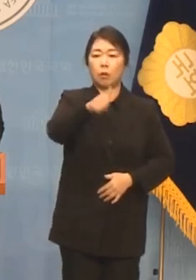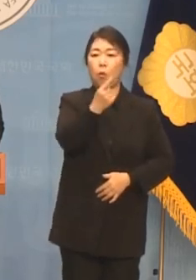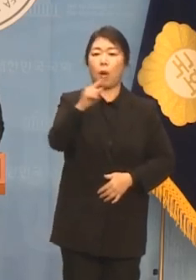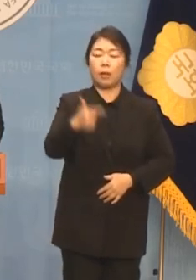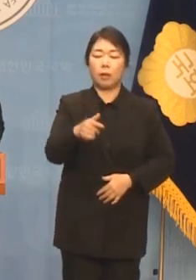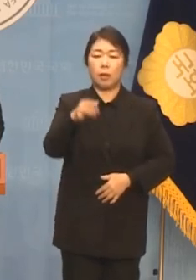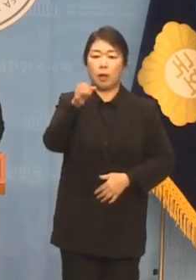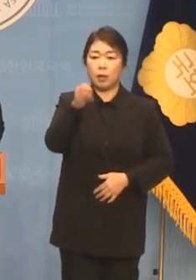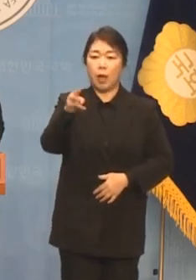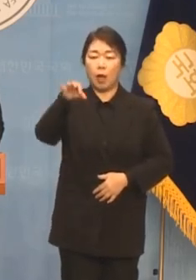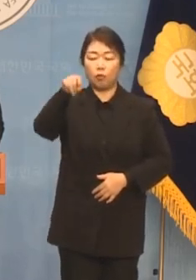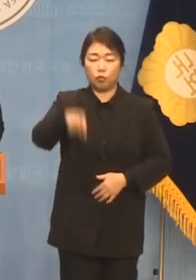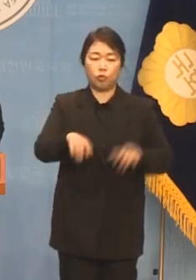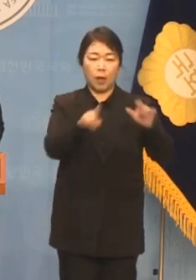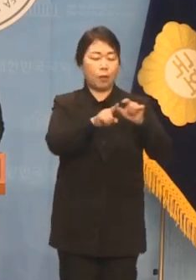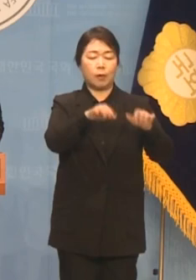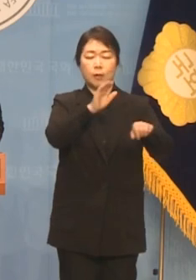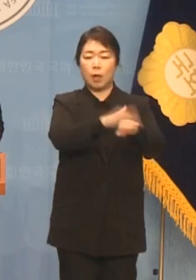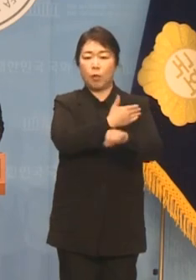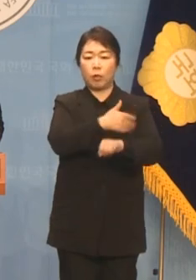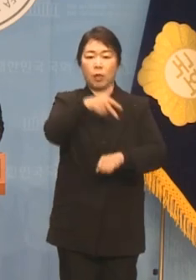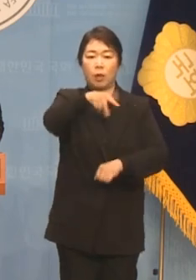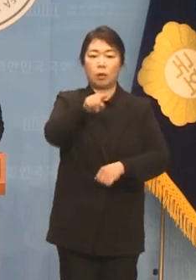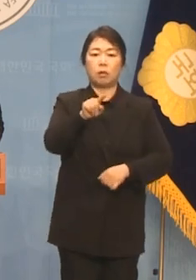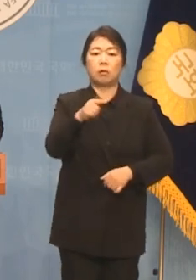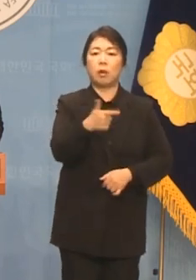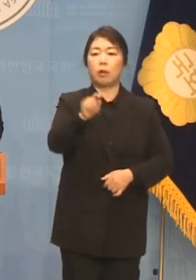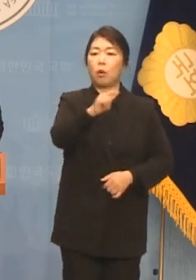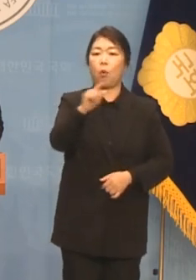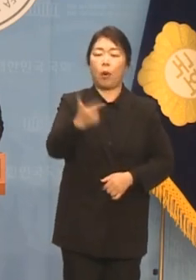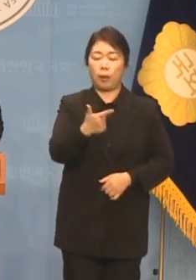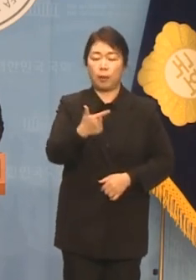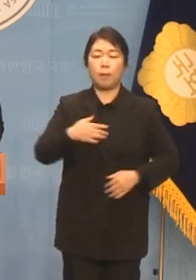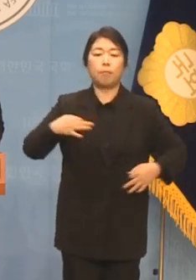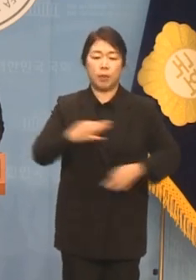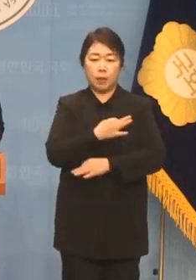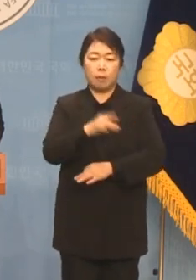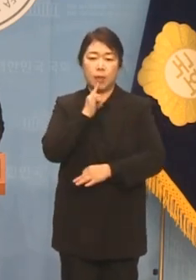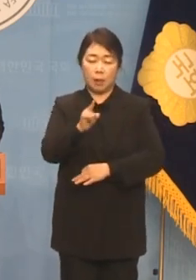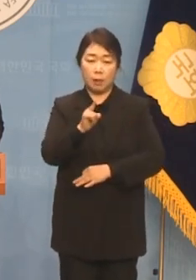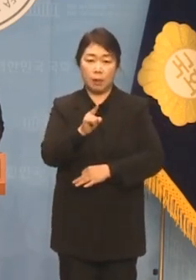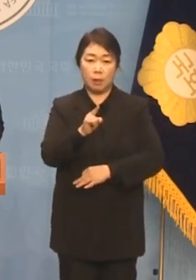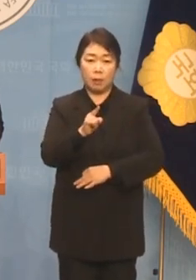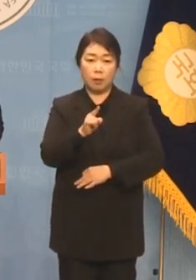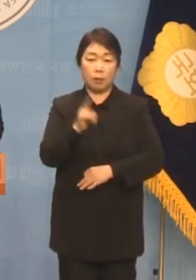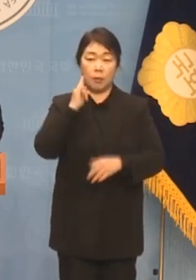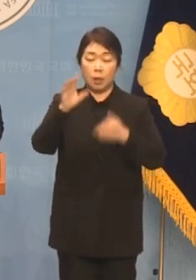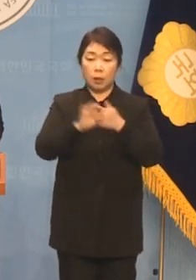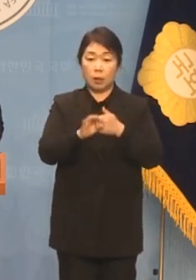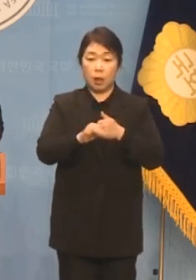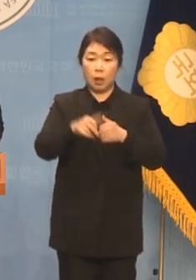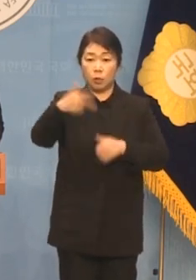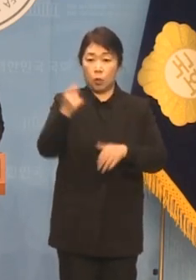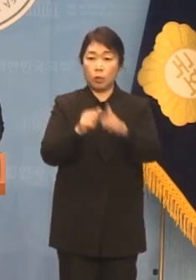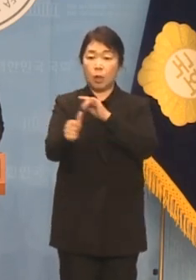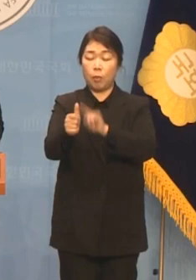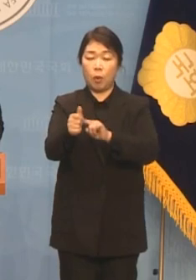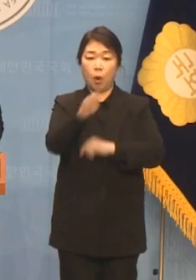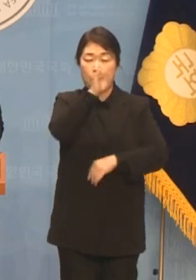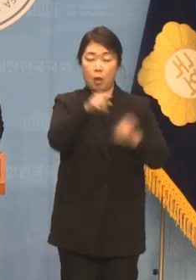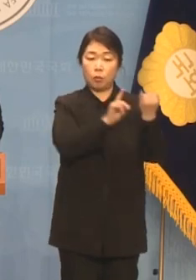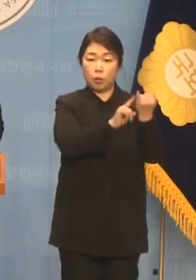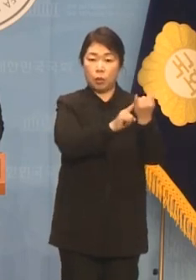범죄 정관 비라는 용어가 맞다라고 말했습니다 만약 조대표 박후보가